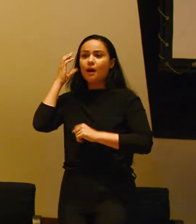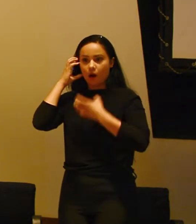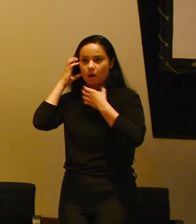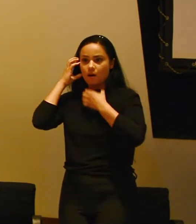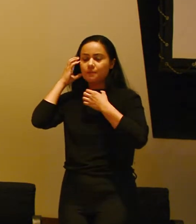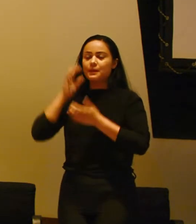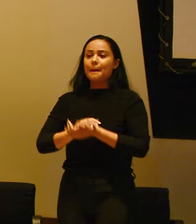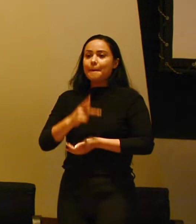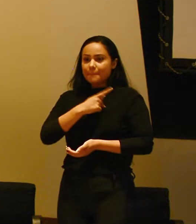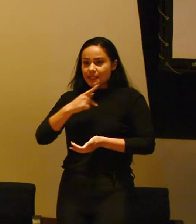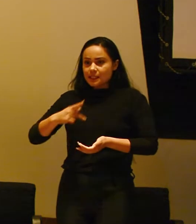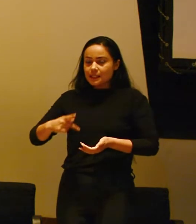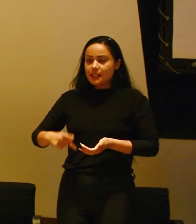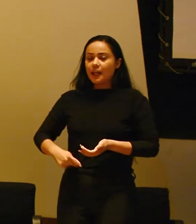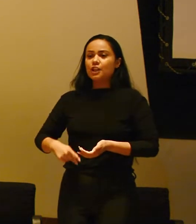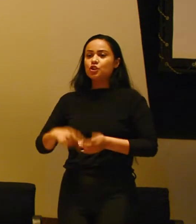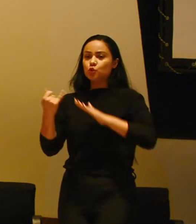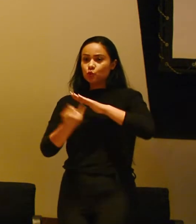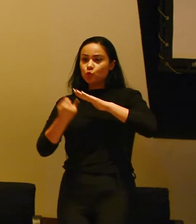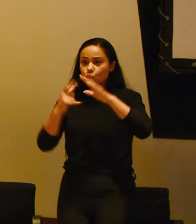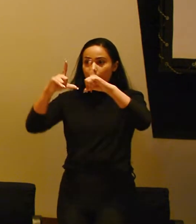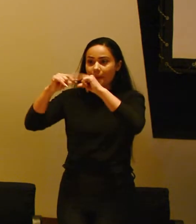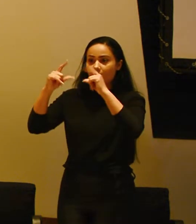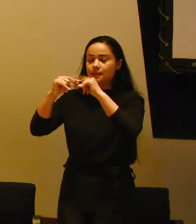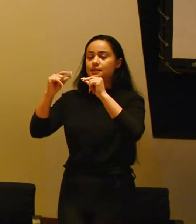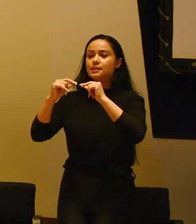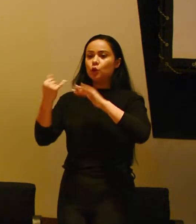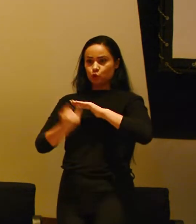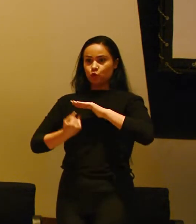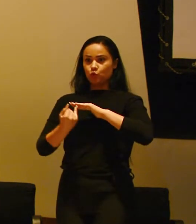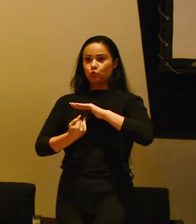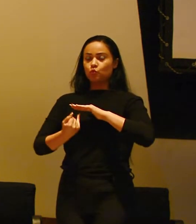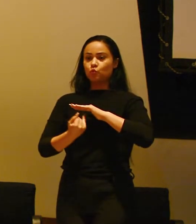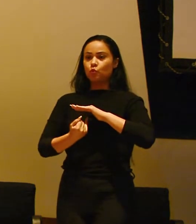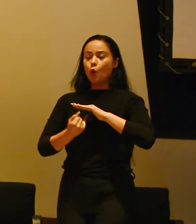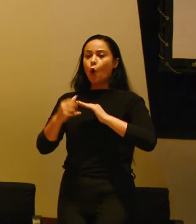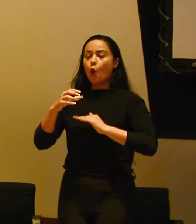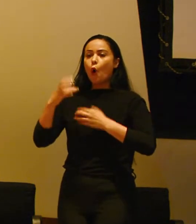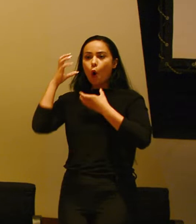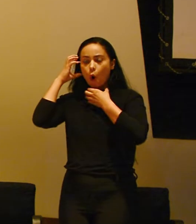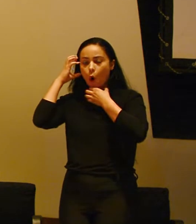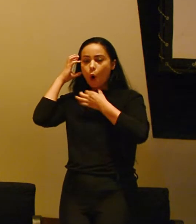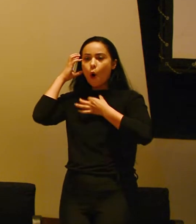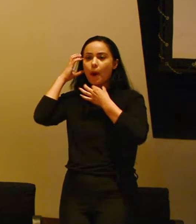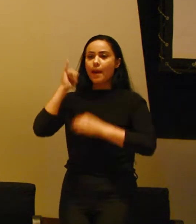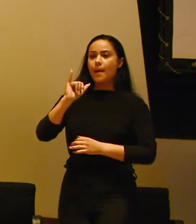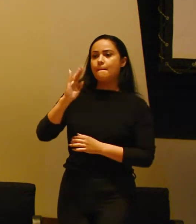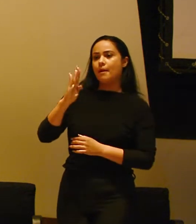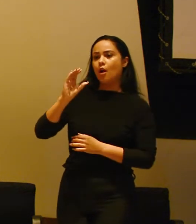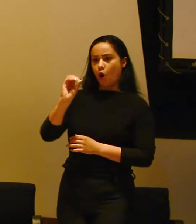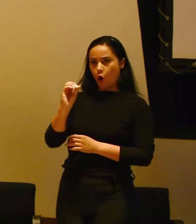é o presidente e diretor técnico do Instituto Brasiliense do Instituto de Otorrino IBO. Ele traz o